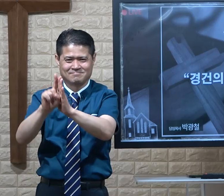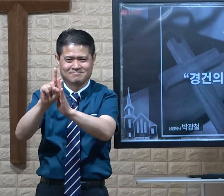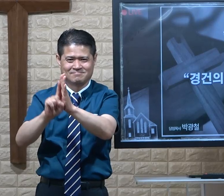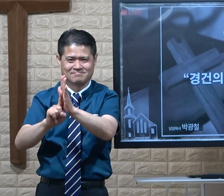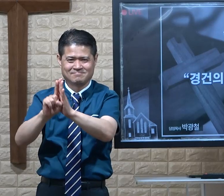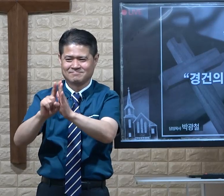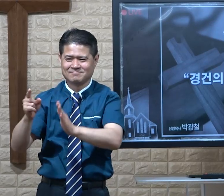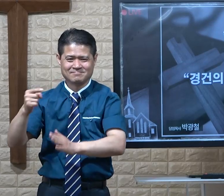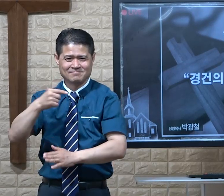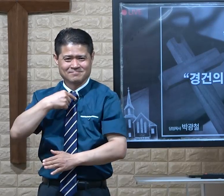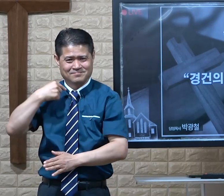이 자연재해로